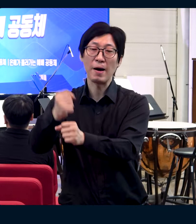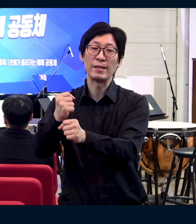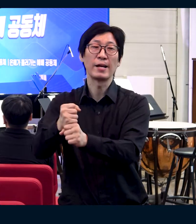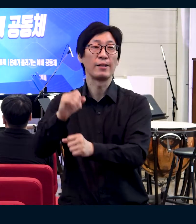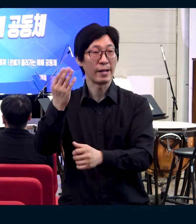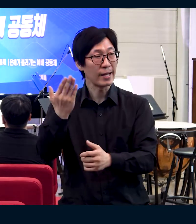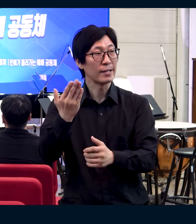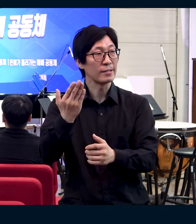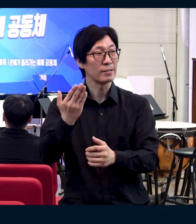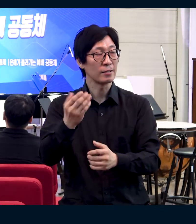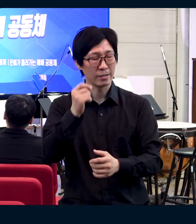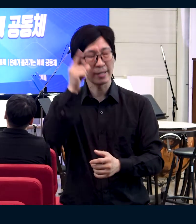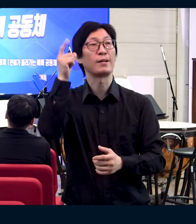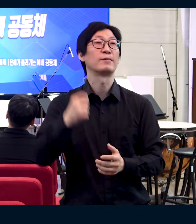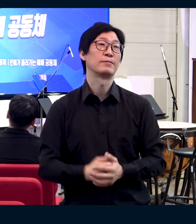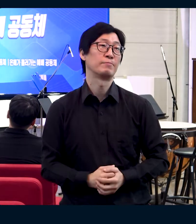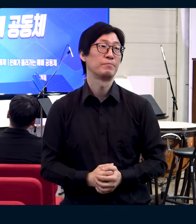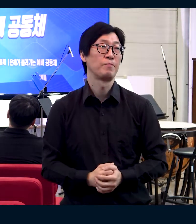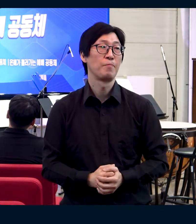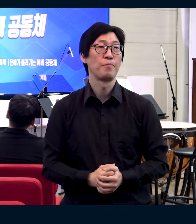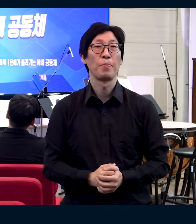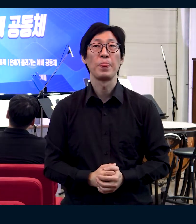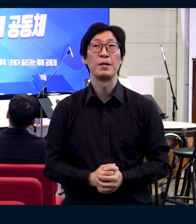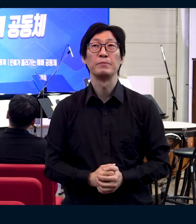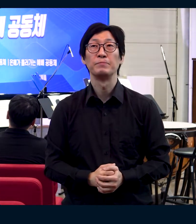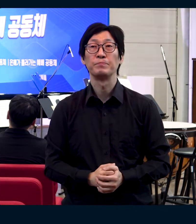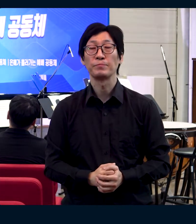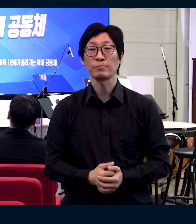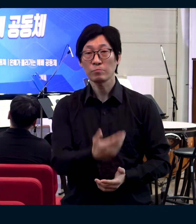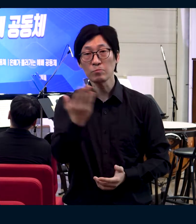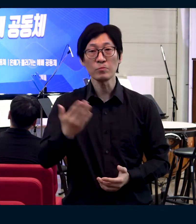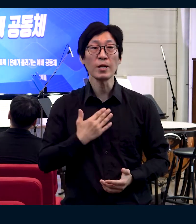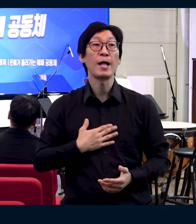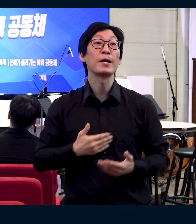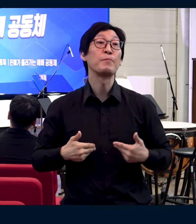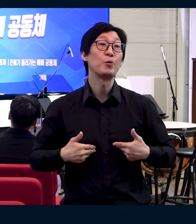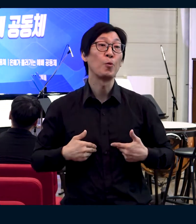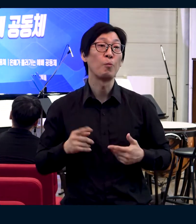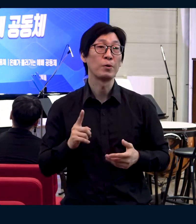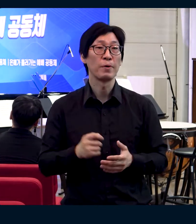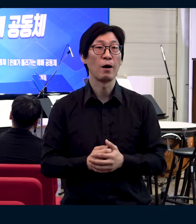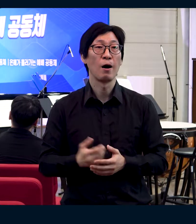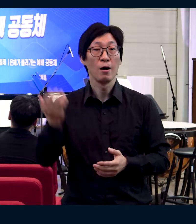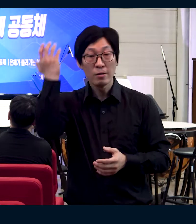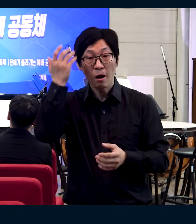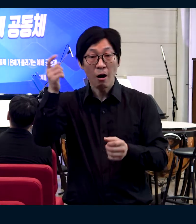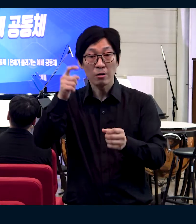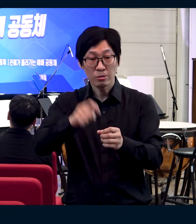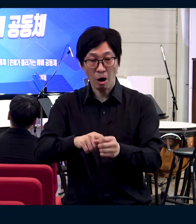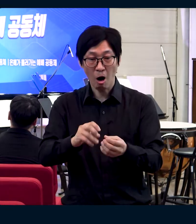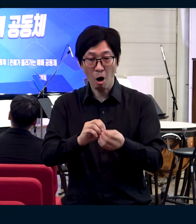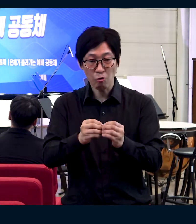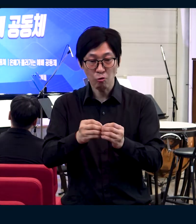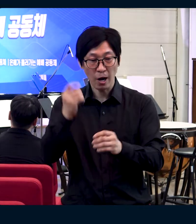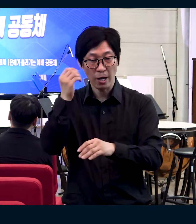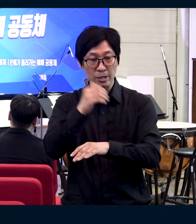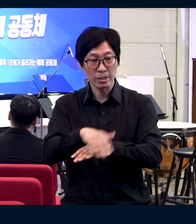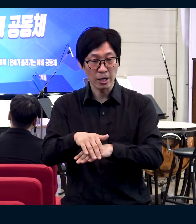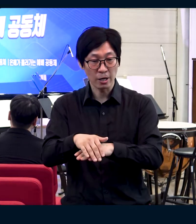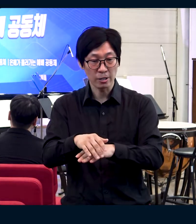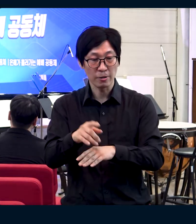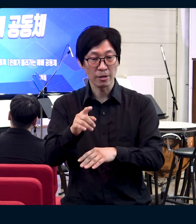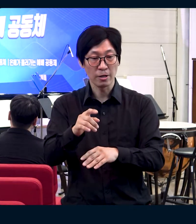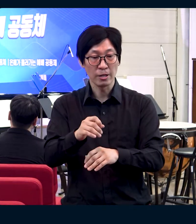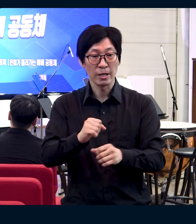것을 깨달았기 때문에 그렇습니다. 여러분, 정확히 아셔야 합니다. 영적인 편법을 쓰는 것은요,